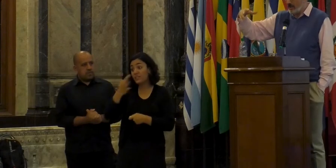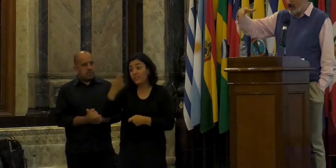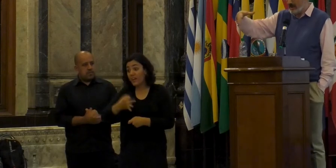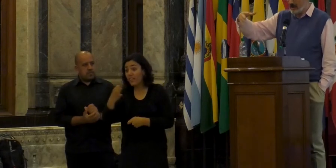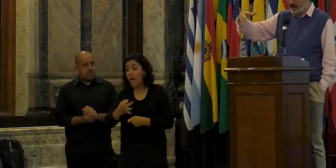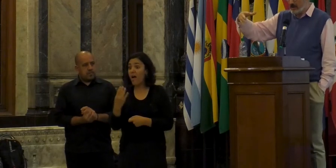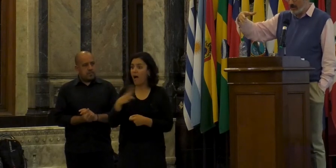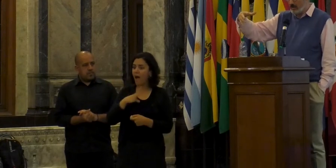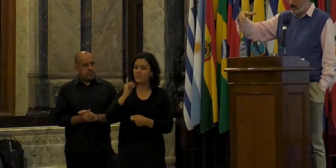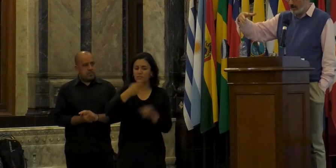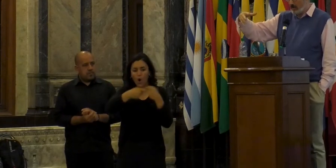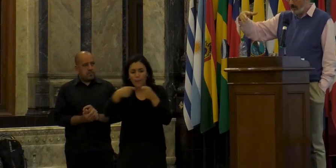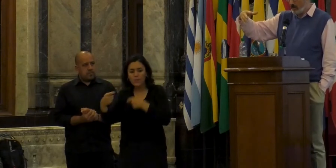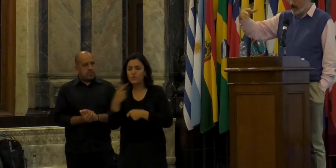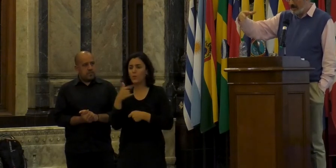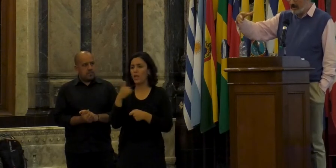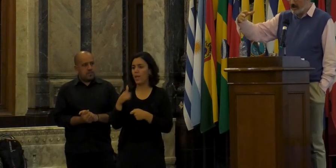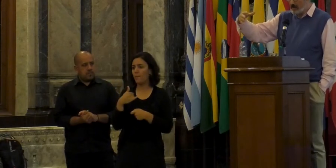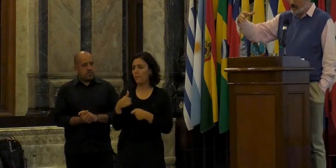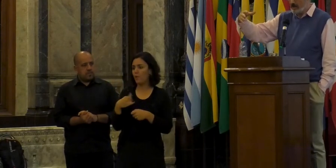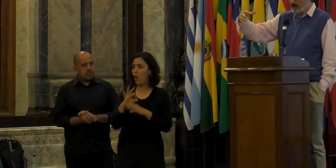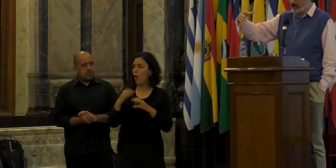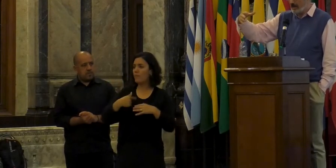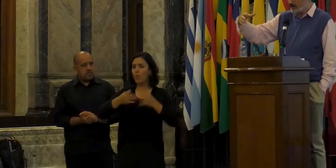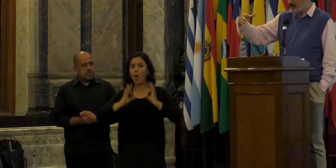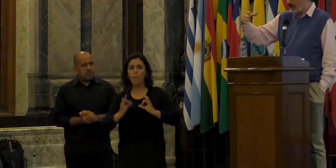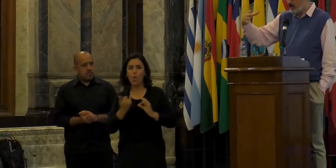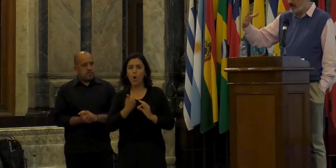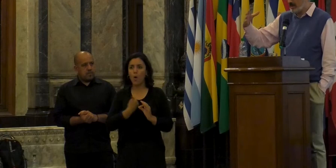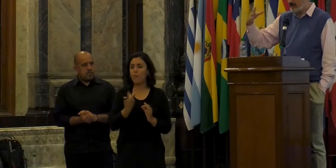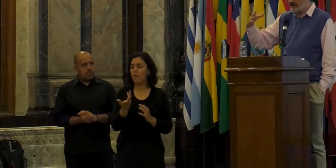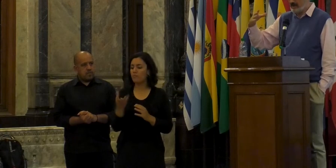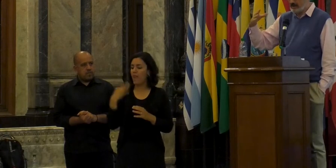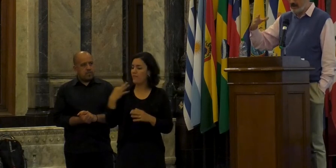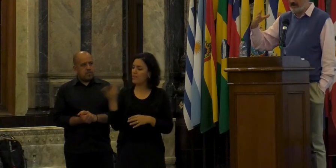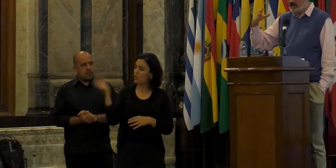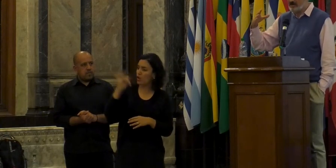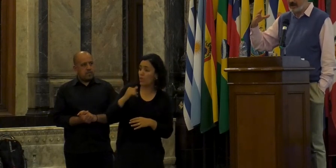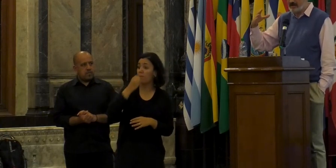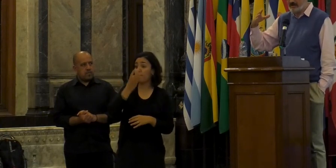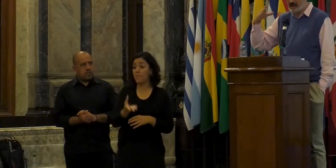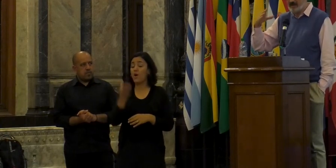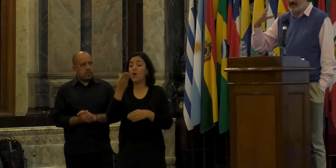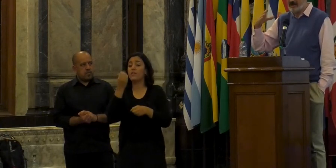ejemplo, comercialización o comoditización en la vida doméstica. Uno de los mejores trabajos de Hochschild se llama así,